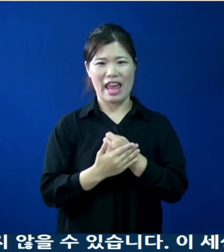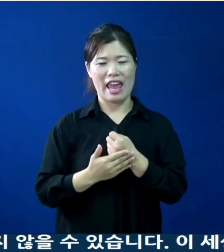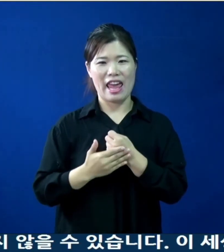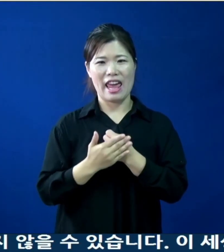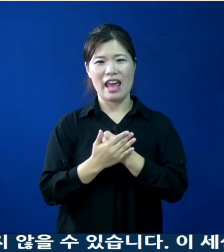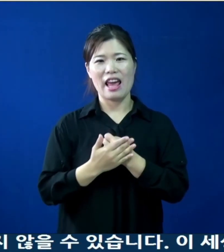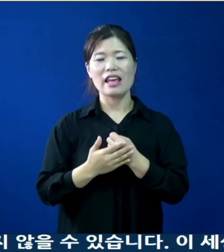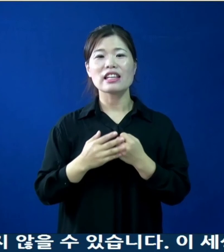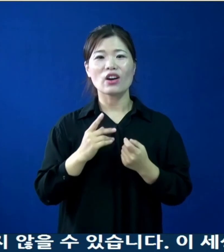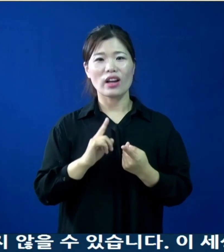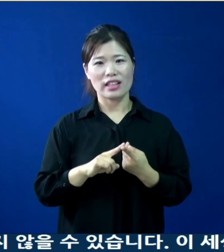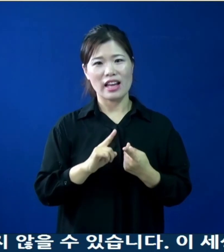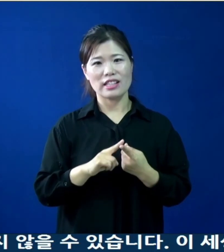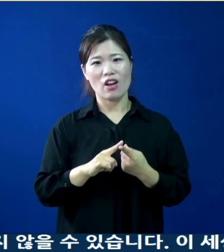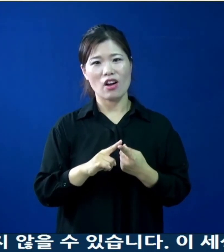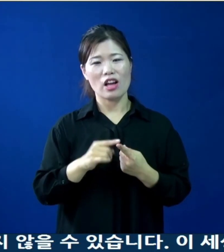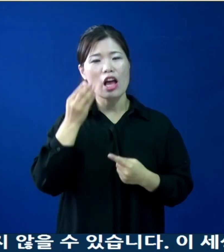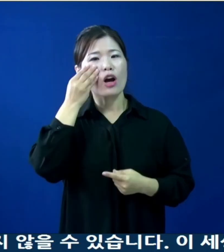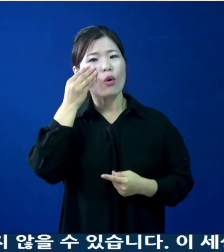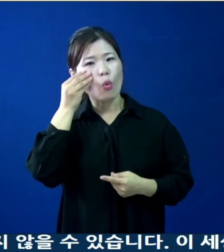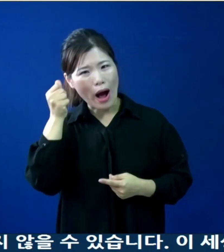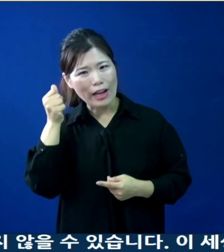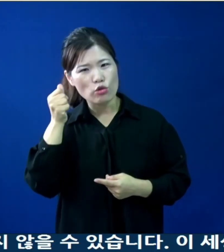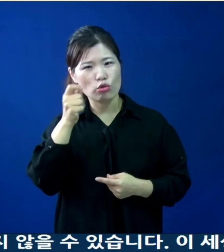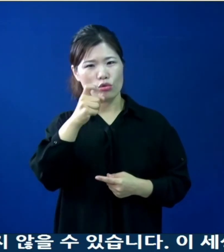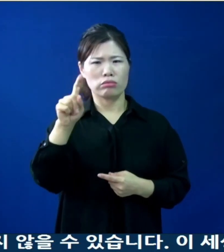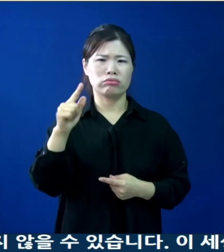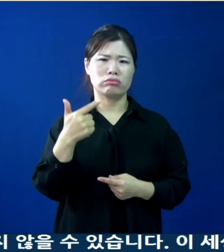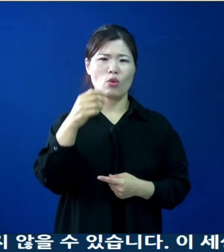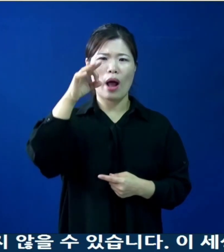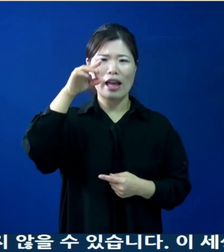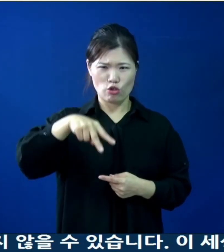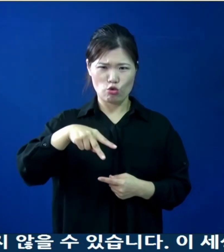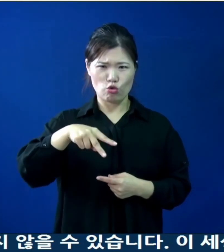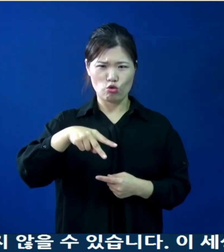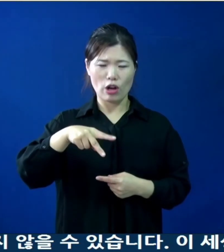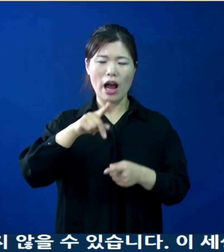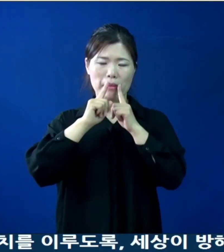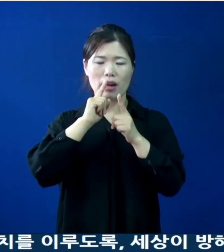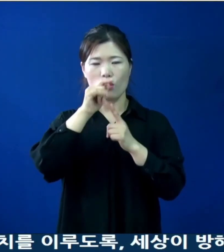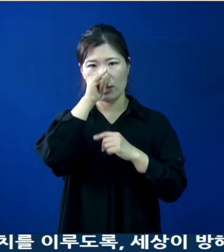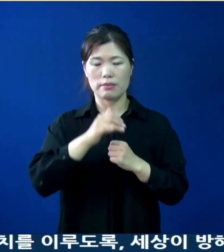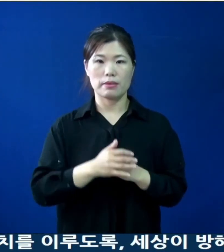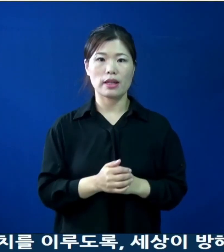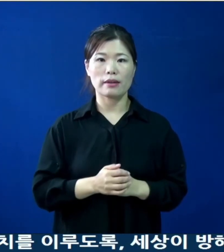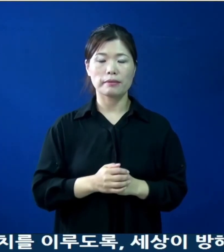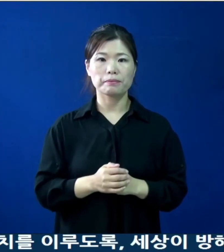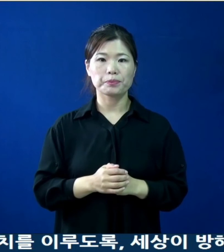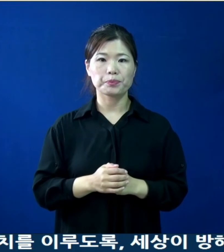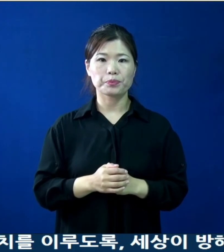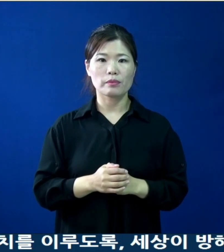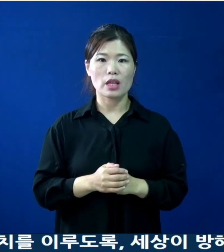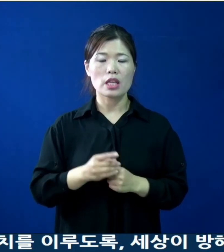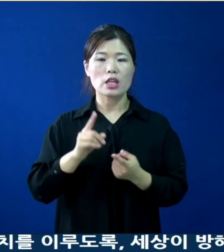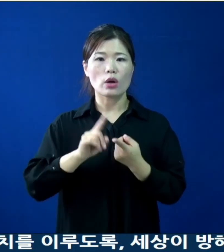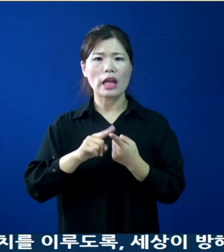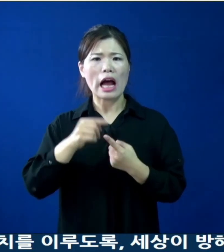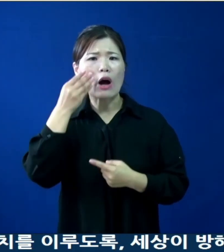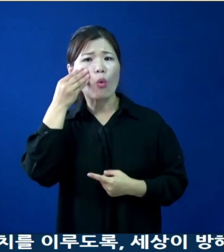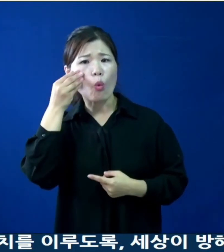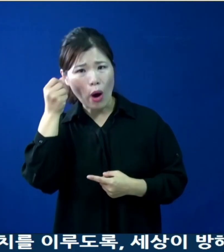이것이 관유가 상징하는 바인 거죠. 그렇다면 이 관유를 왜